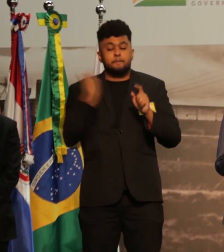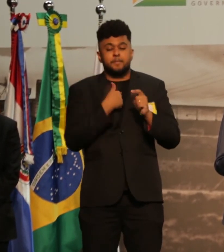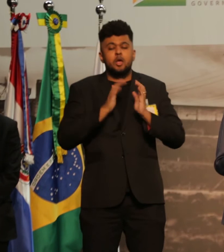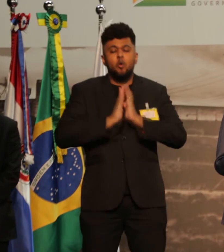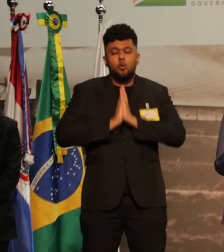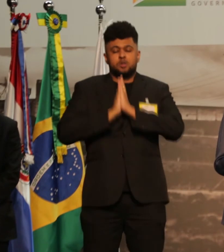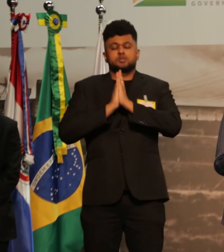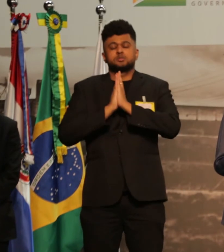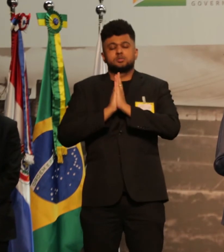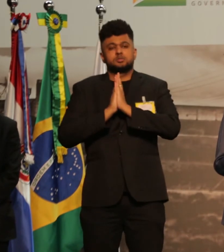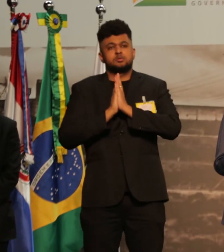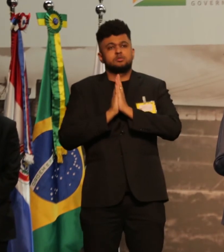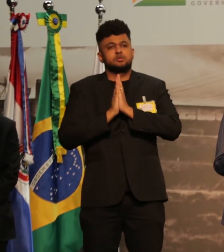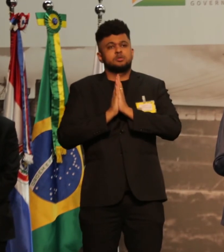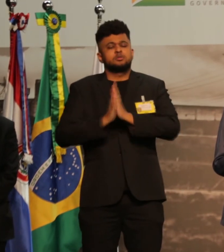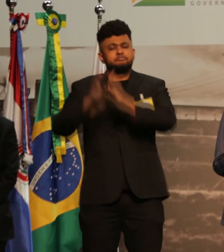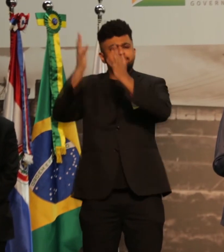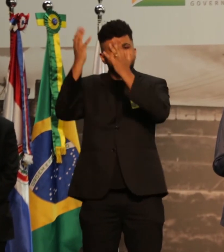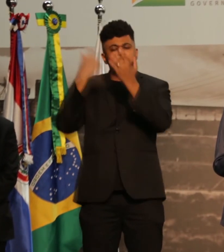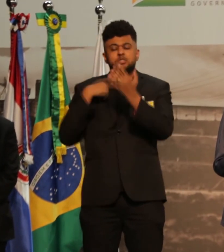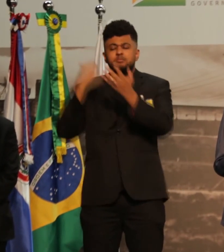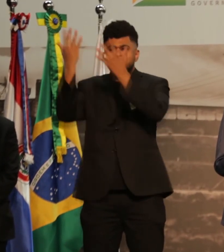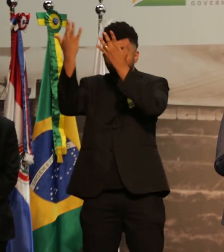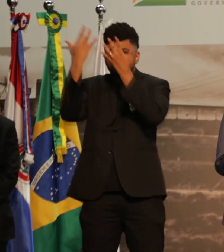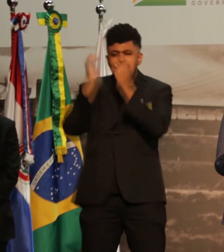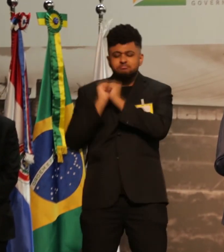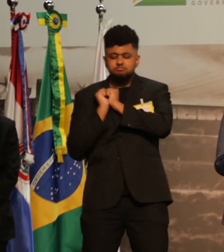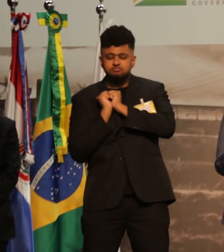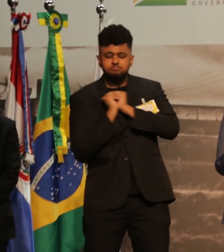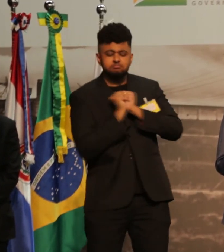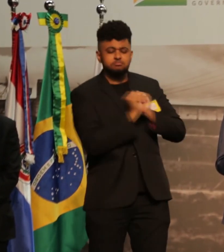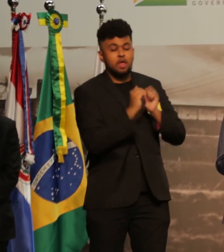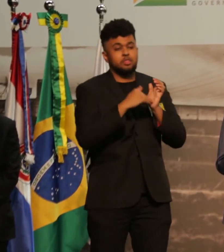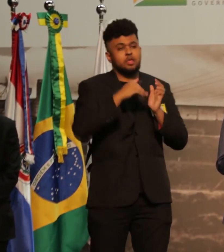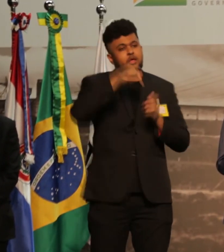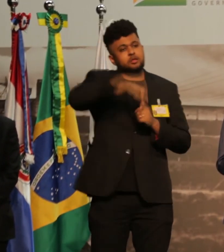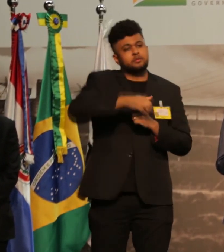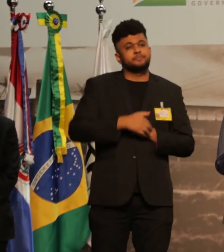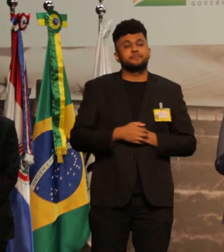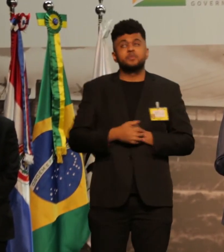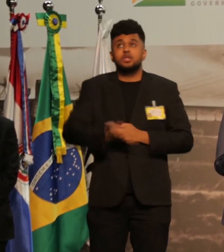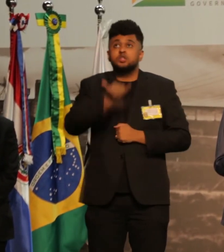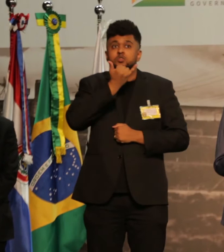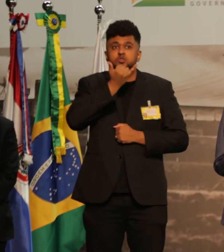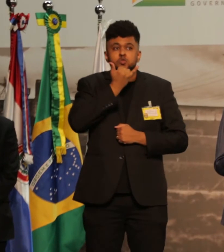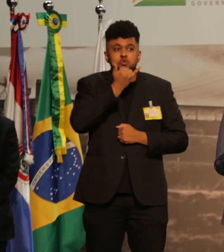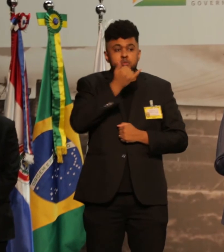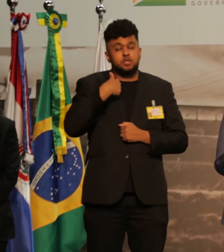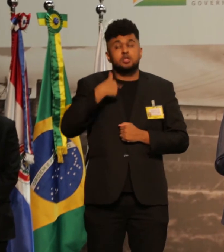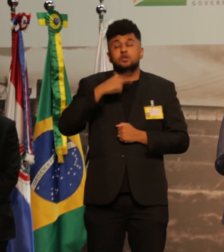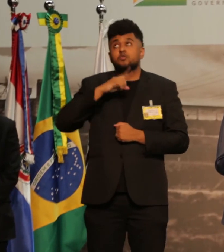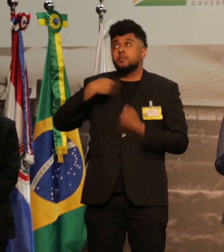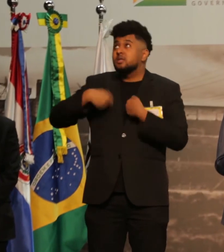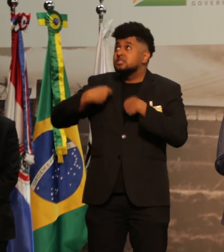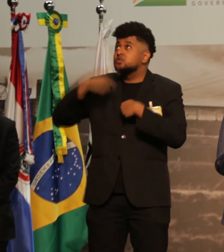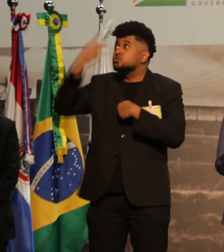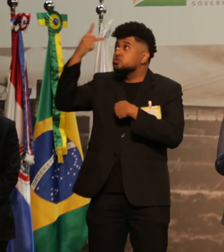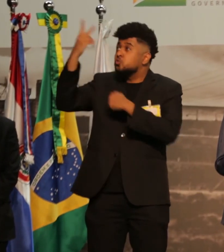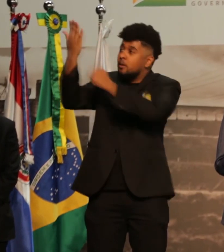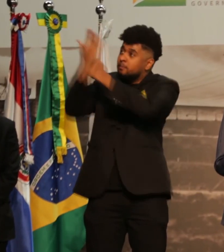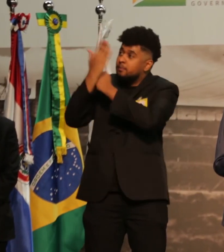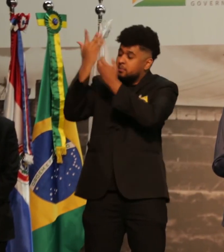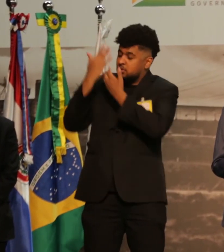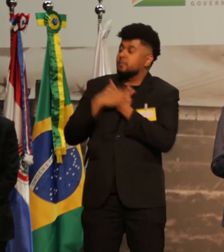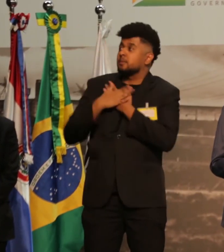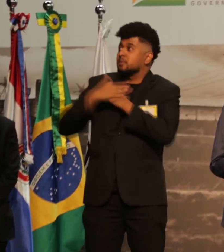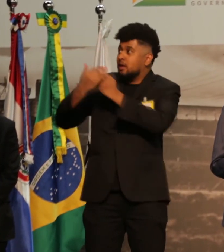orações, por manter sua mão invisível me guiando até aqui. Desculpe, Senhor, mas vou continuar precisando da sua mão